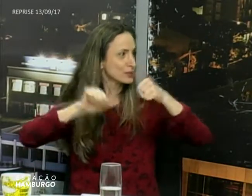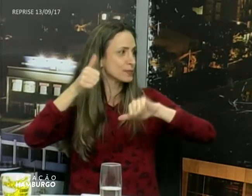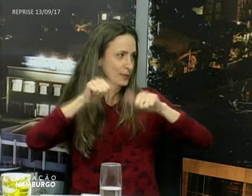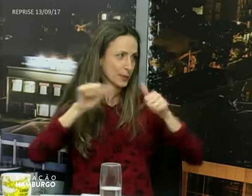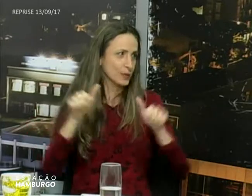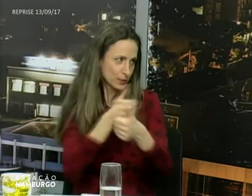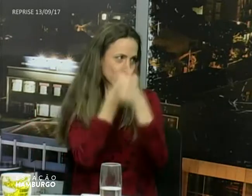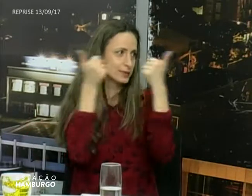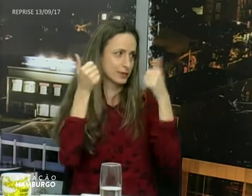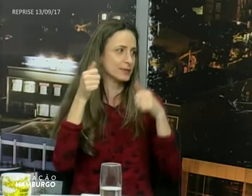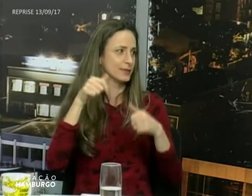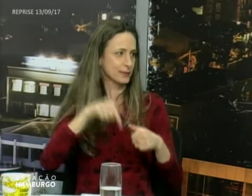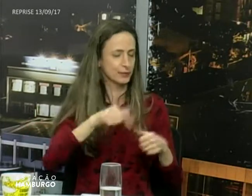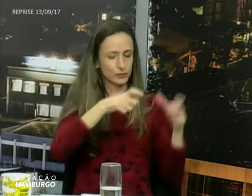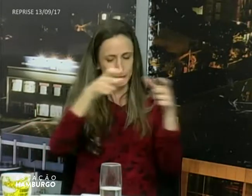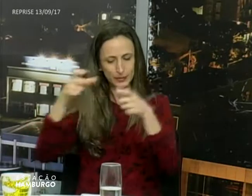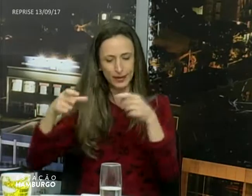Escolas de qualidade, ensino de qualidade.